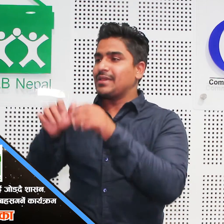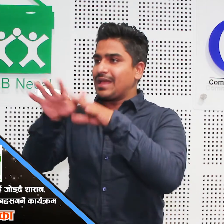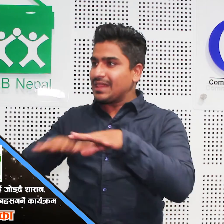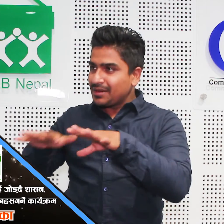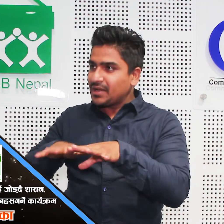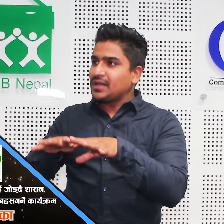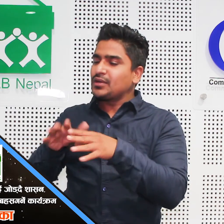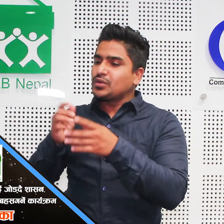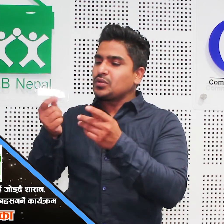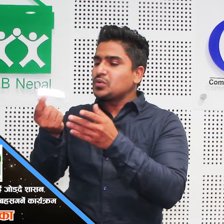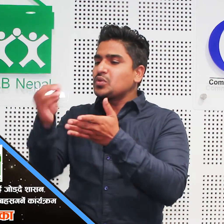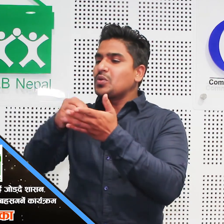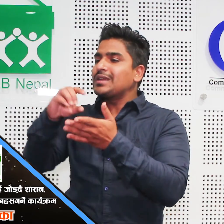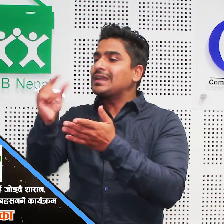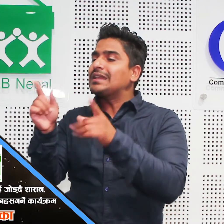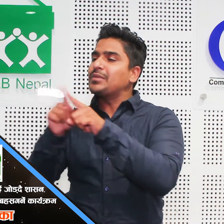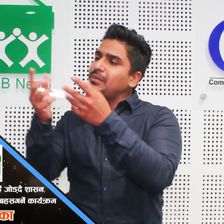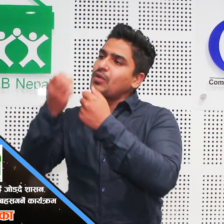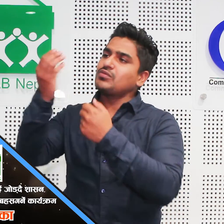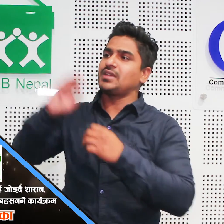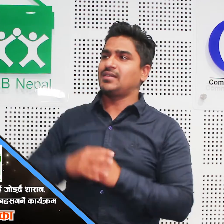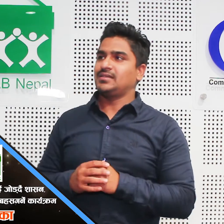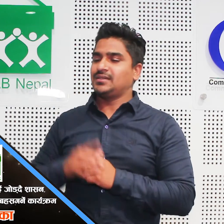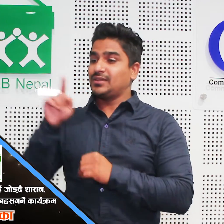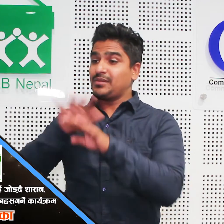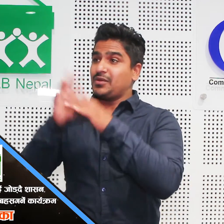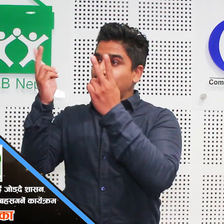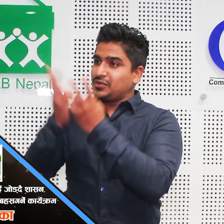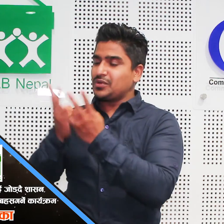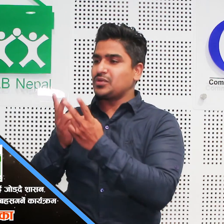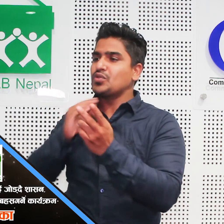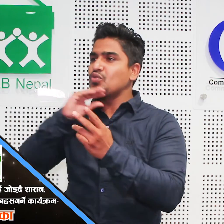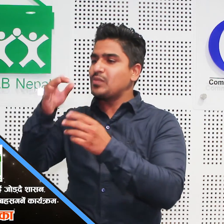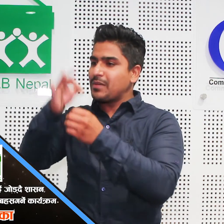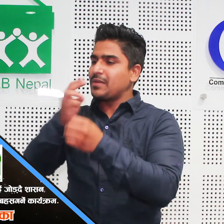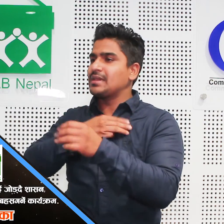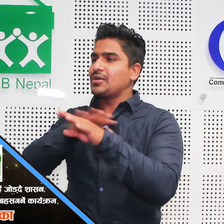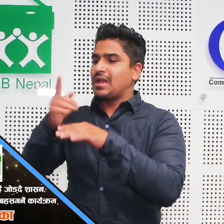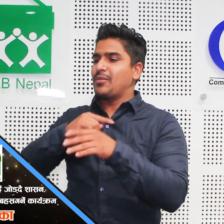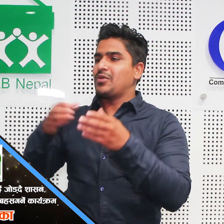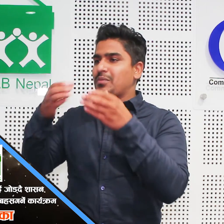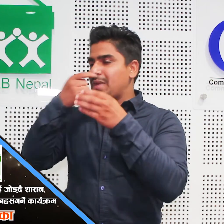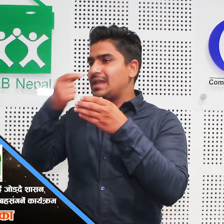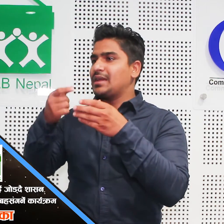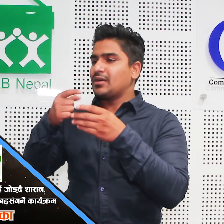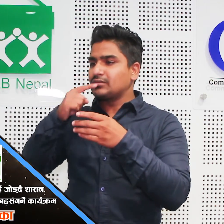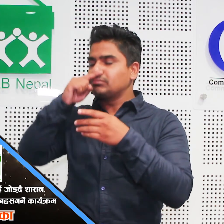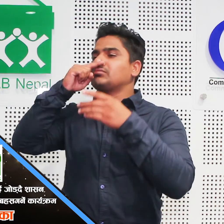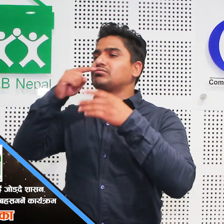आधारमा सहुलियतपूर्ण ऋण पनि पाउनुहुन्छ। तपाईँहरू जस्तो युवा व्यवसायी त हाम्रो पालिकाको समृद्धिको आधार हो